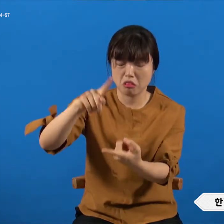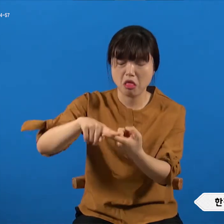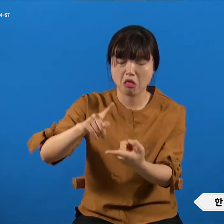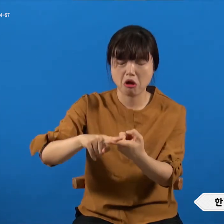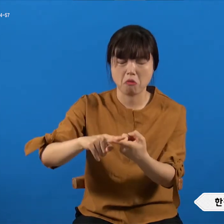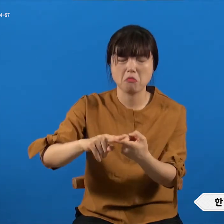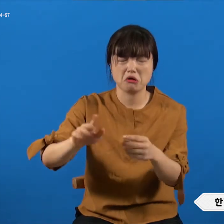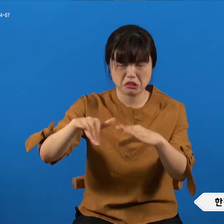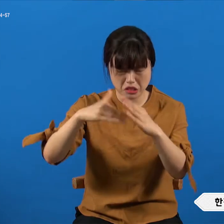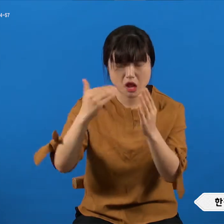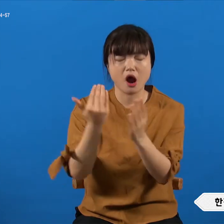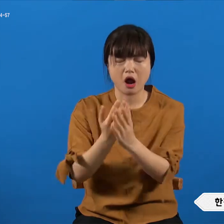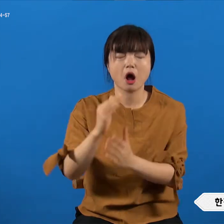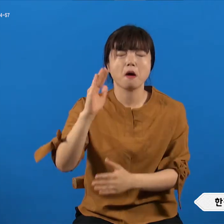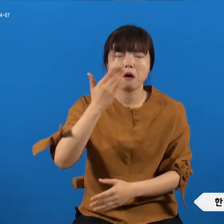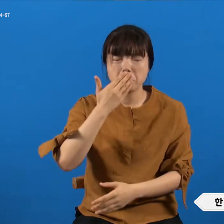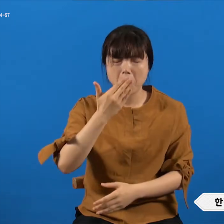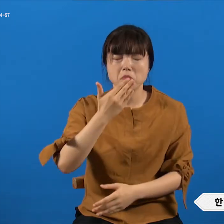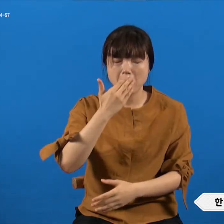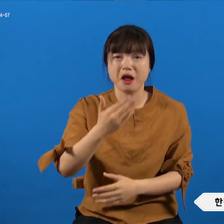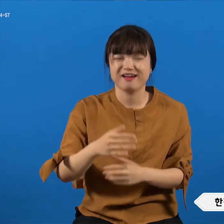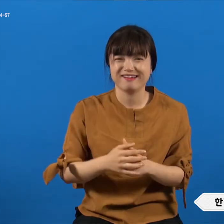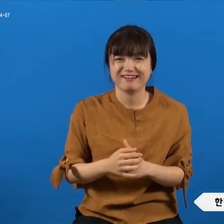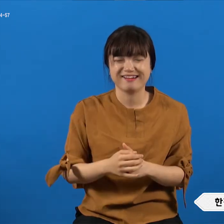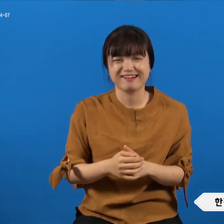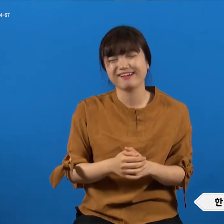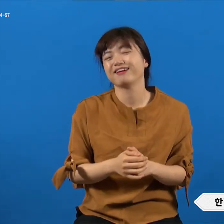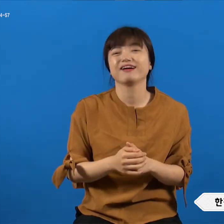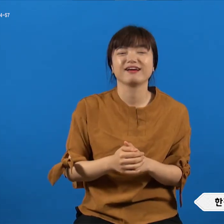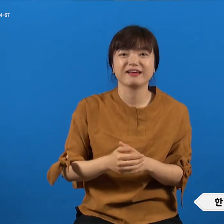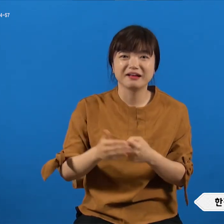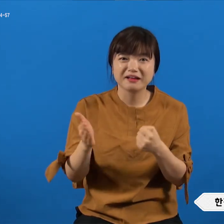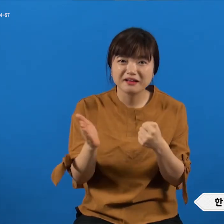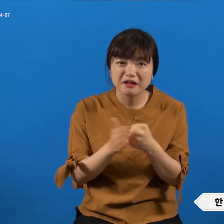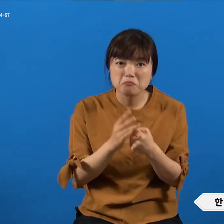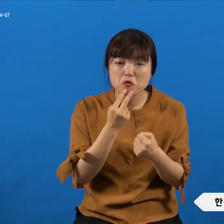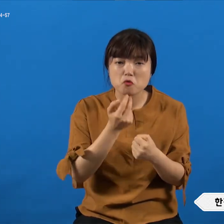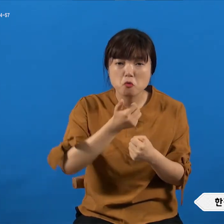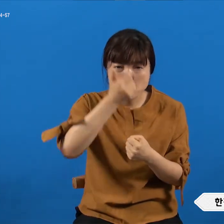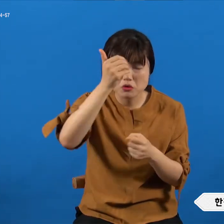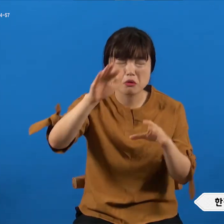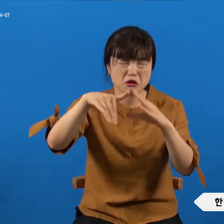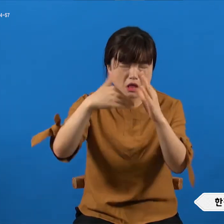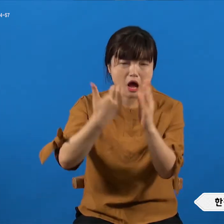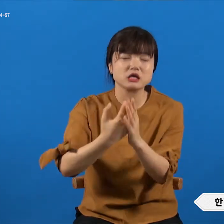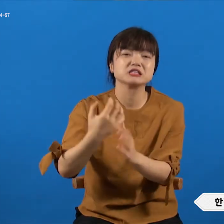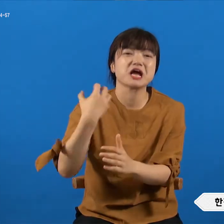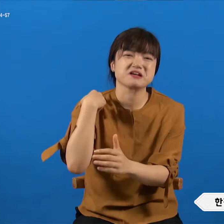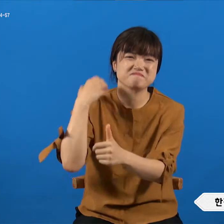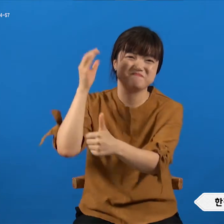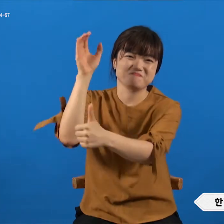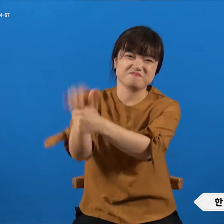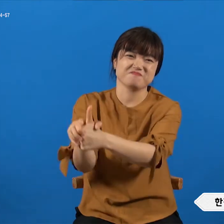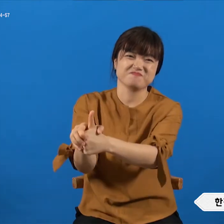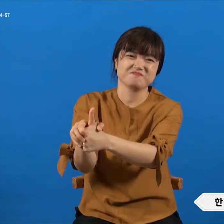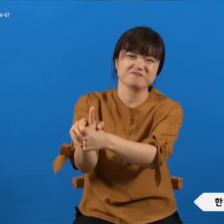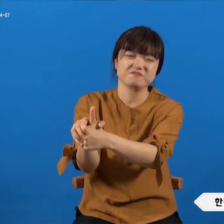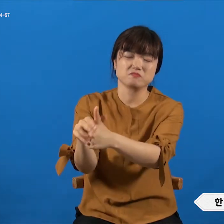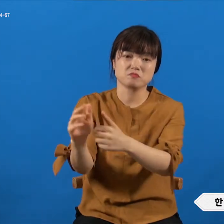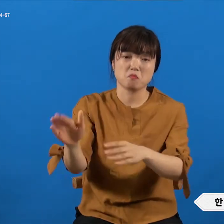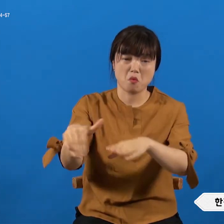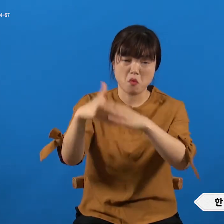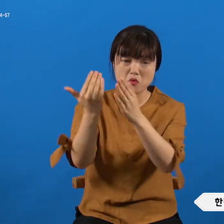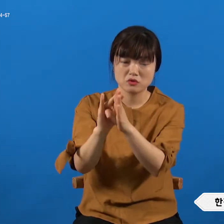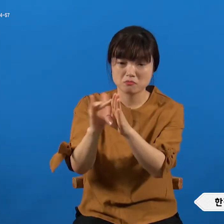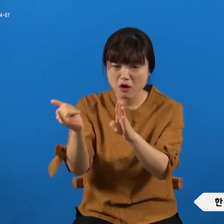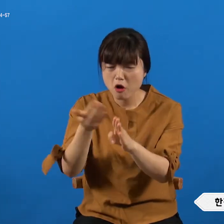만사 오케이일 거야. 그래서 요셉이 총책임을 지고 모든